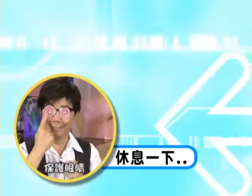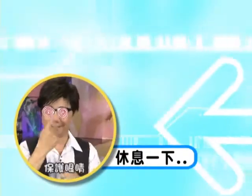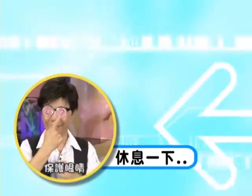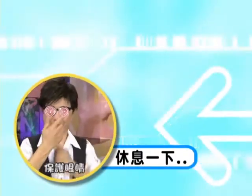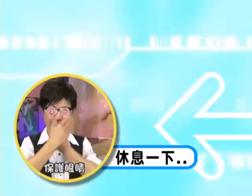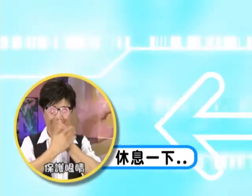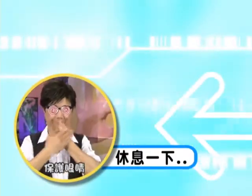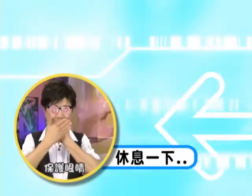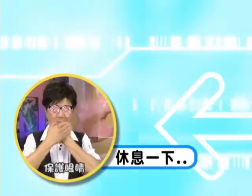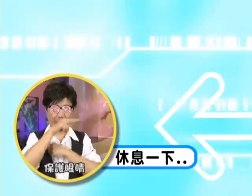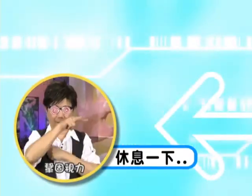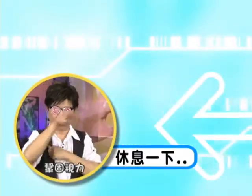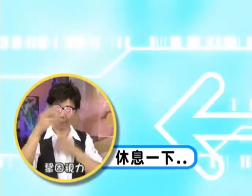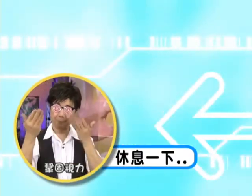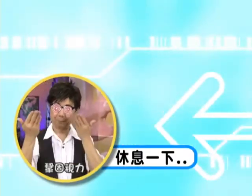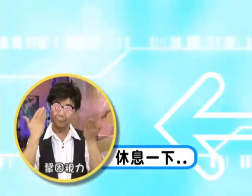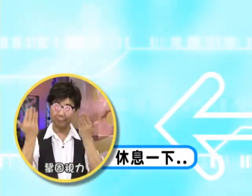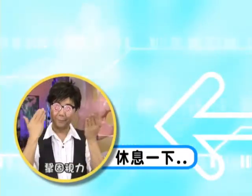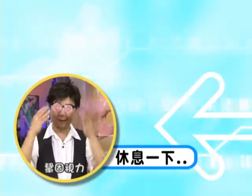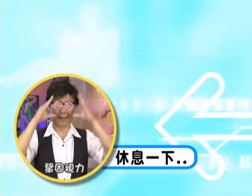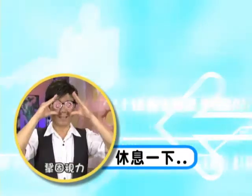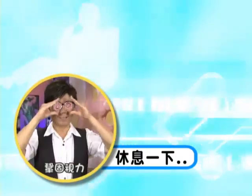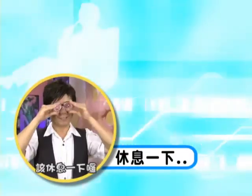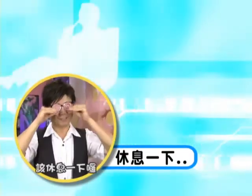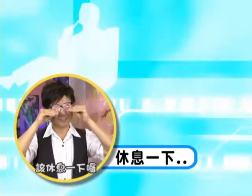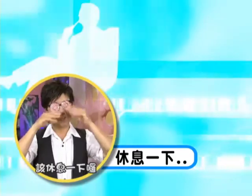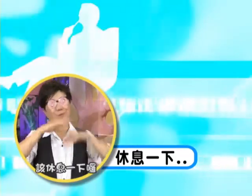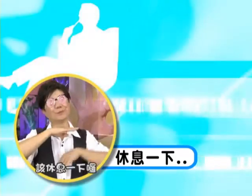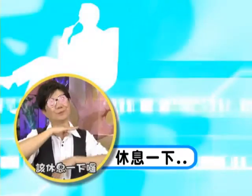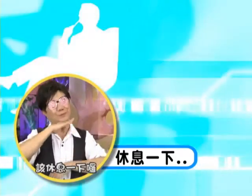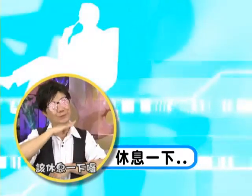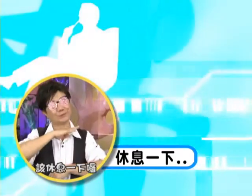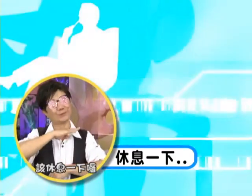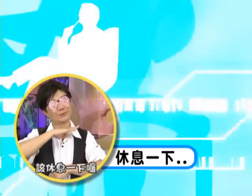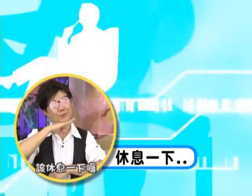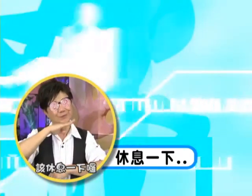保护眼睛，巩固视力， 该休息一下喽。